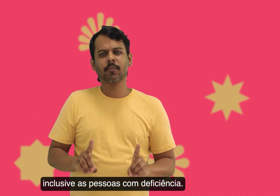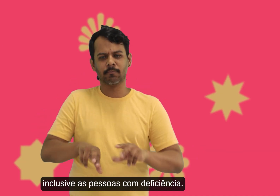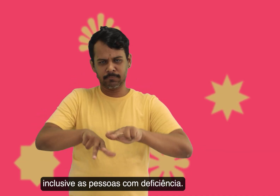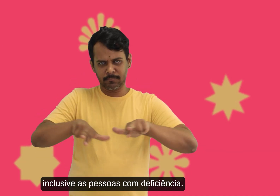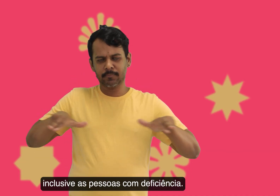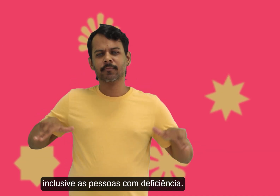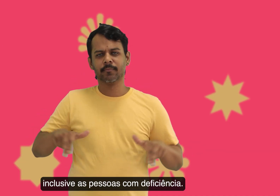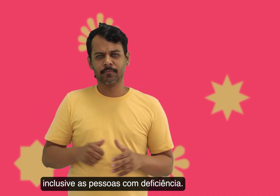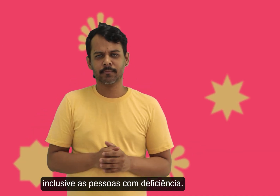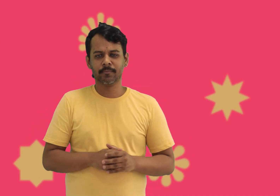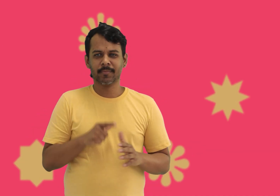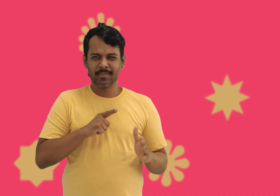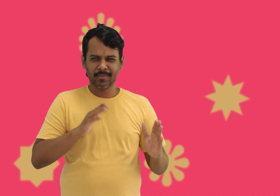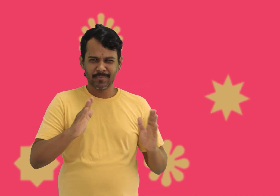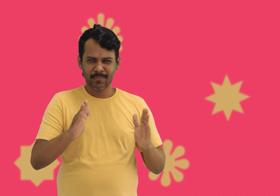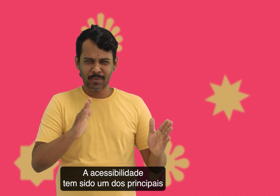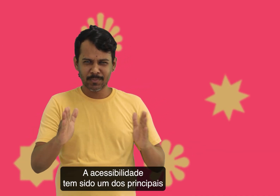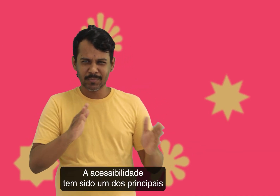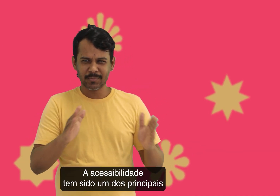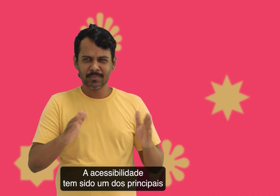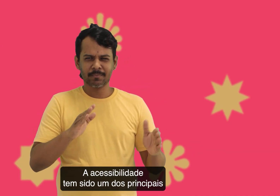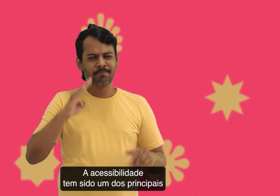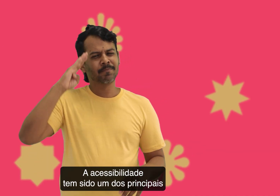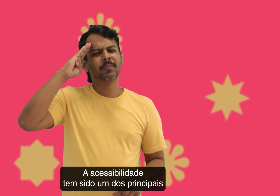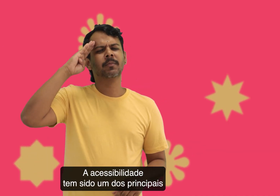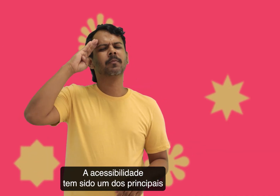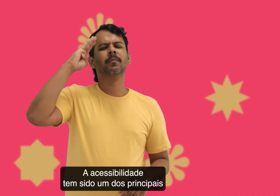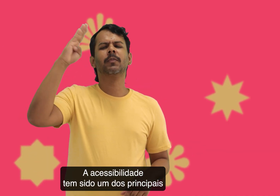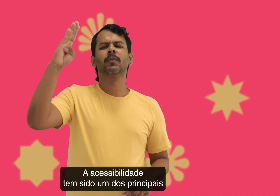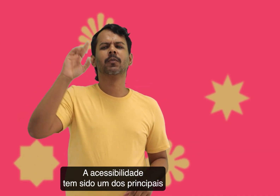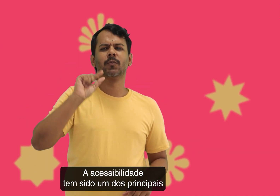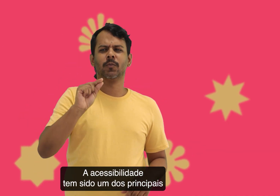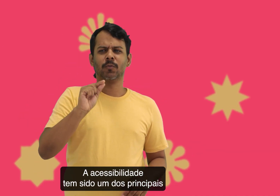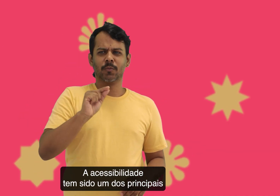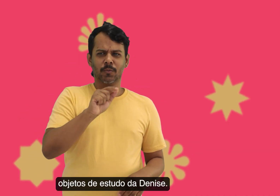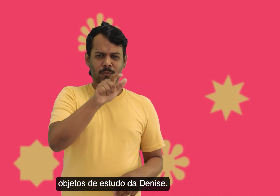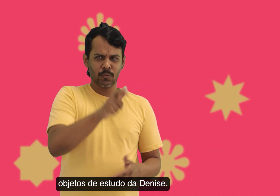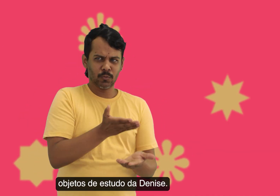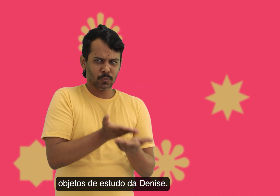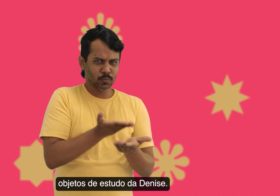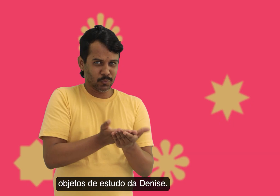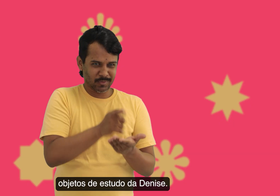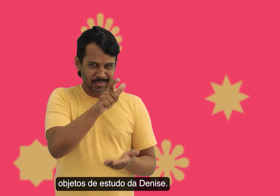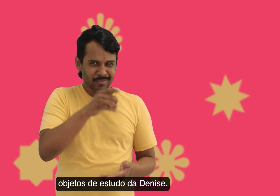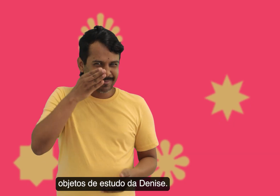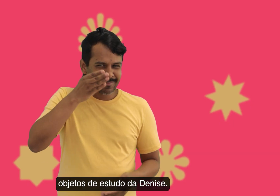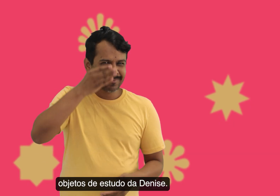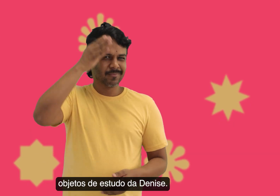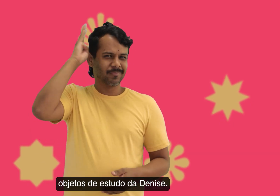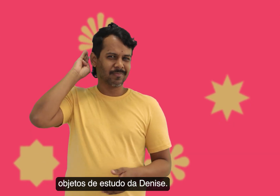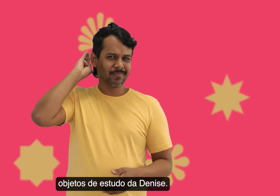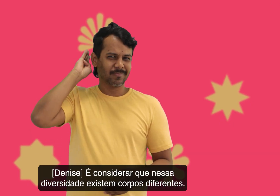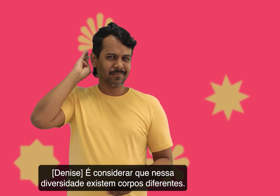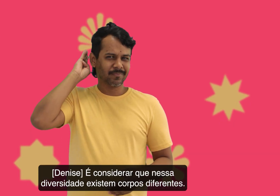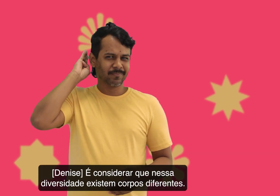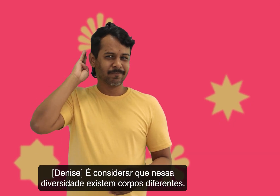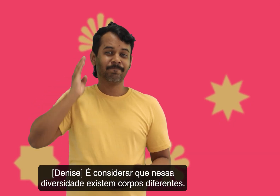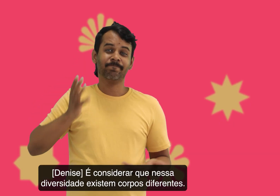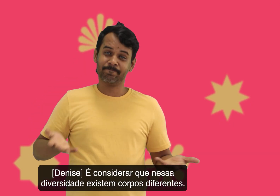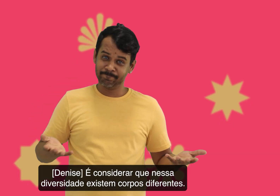as pessoas com deficiência. A acessibilidade tem sido um dos principais objetos de estudo da Denise. É